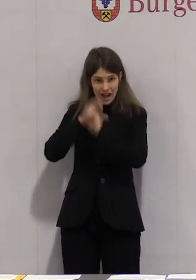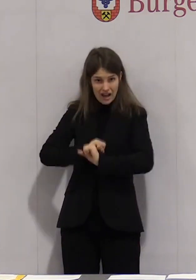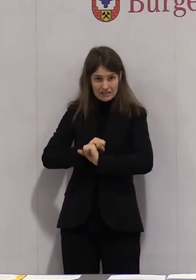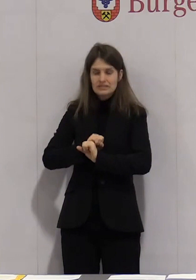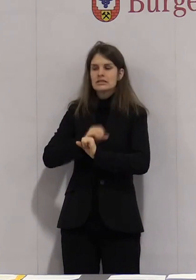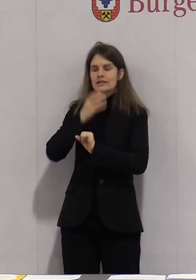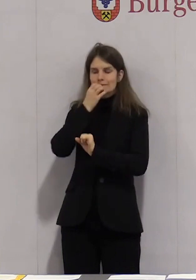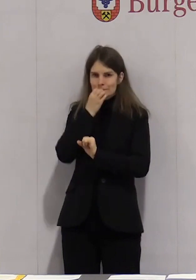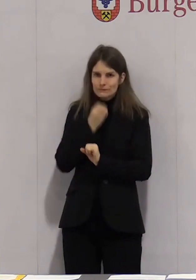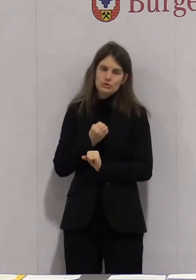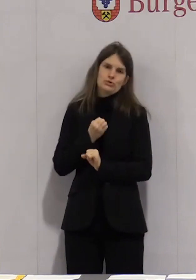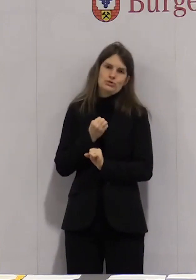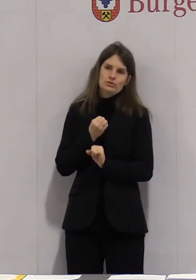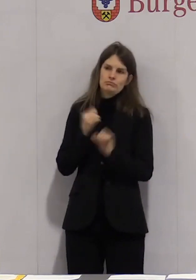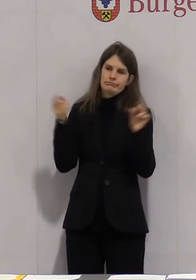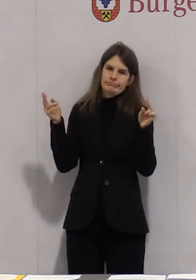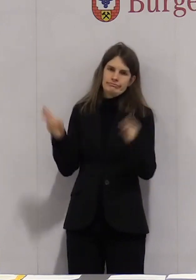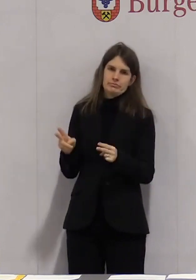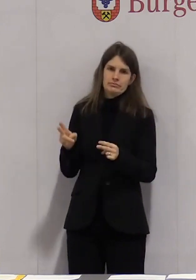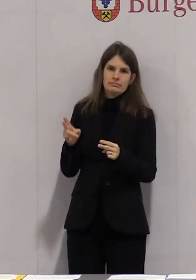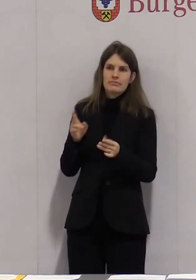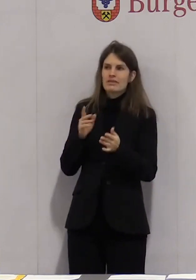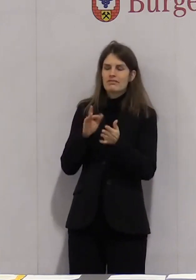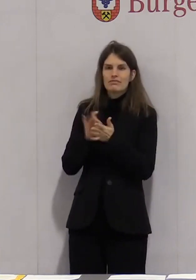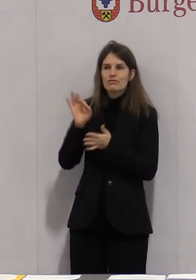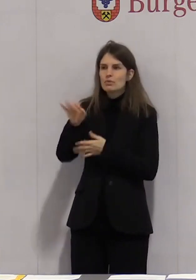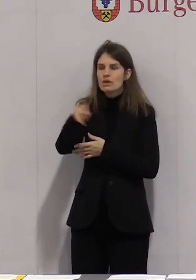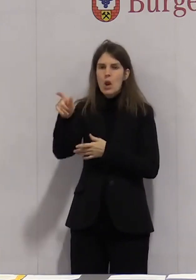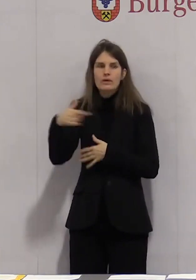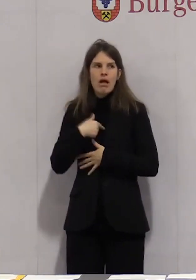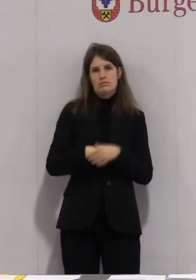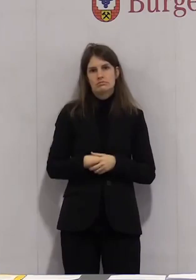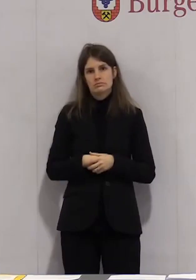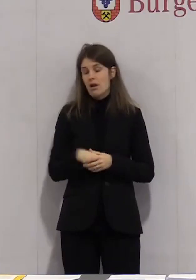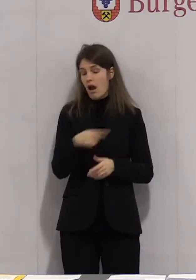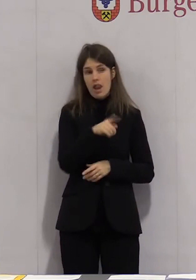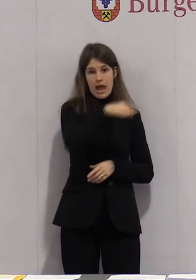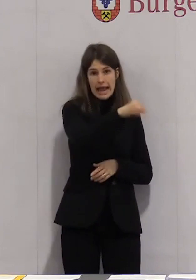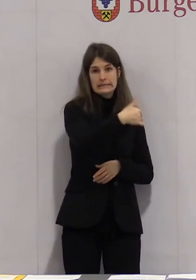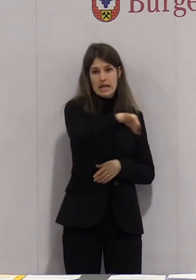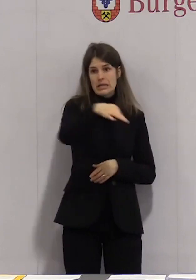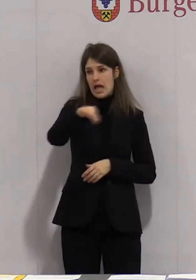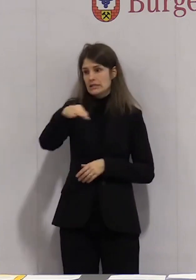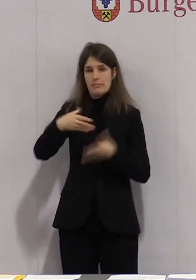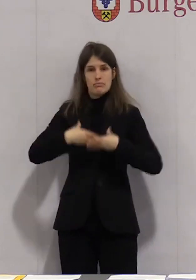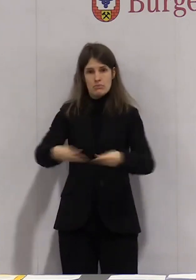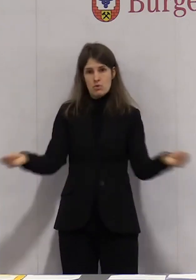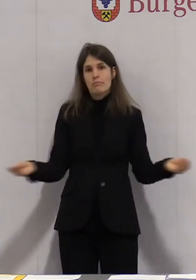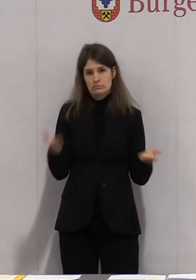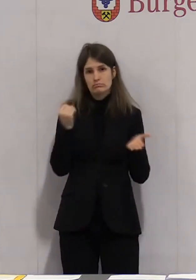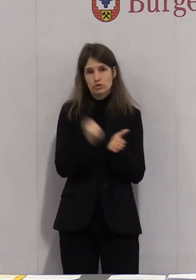zusammenkünften solchen feiern weiter erschwert und besser erkennbar möchte noch einmal deutlich machen